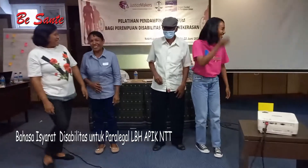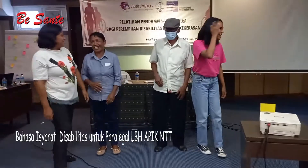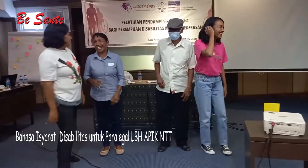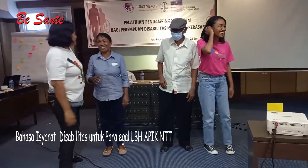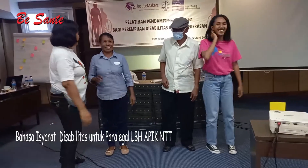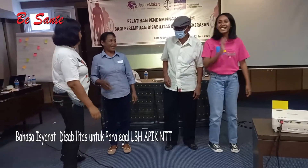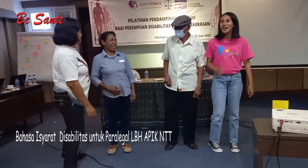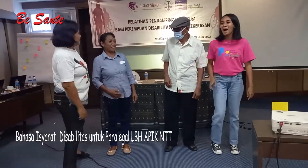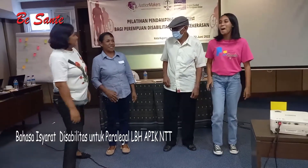Ulang.